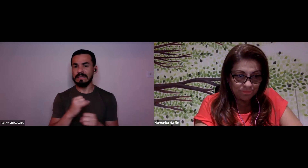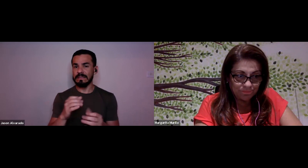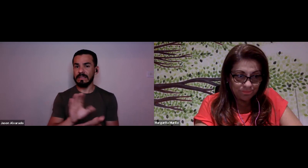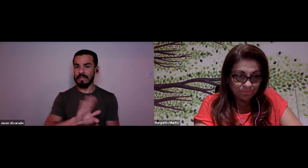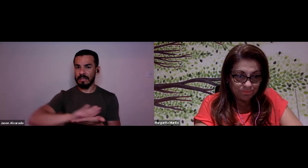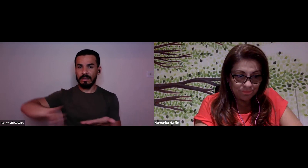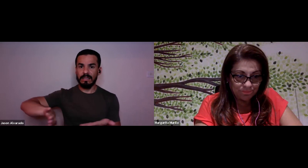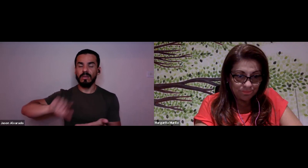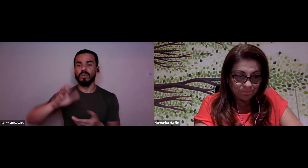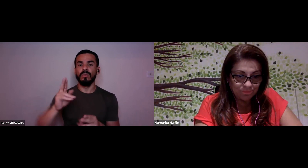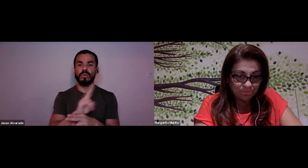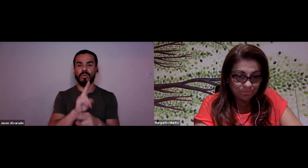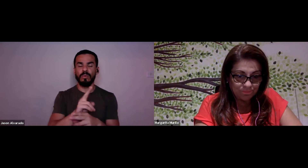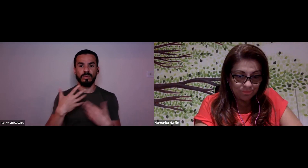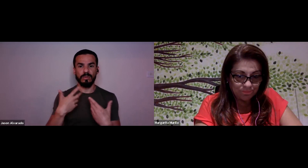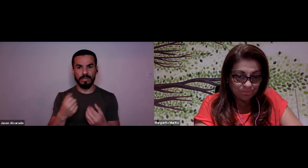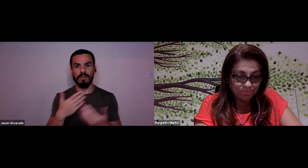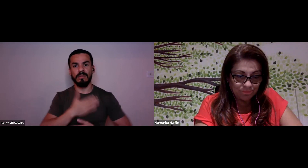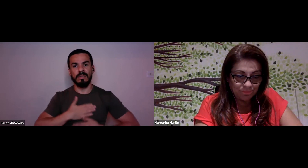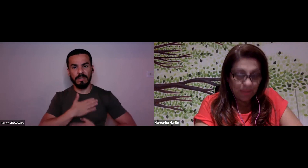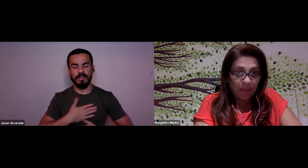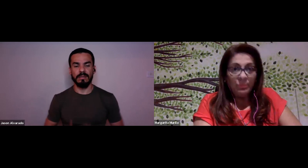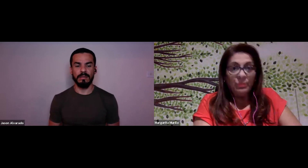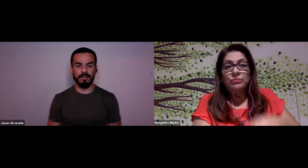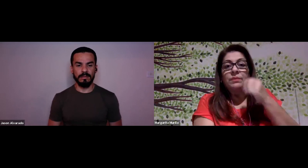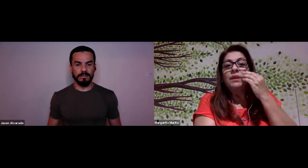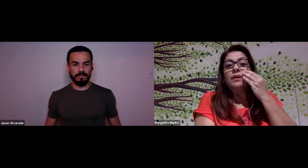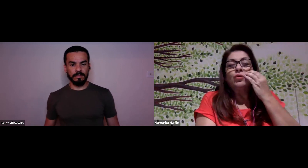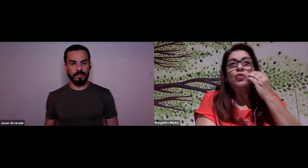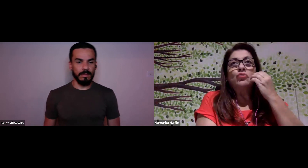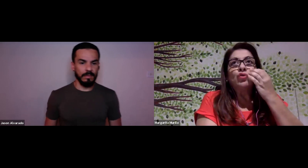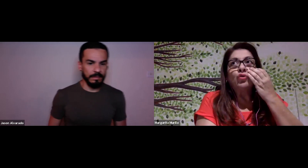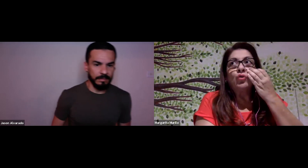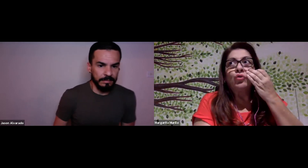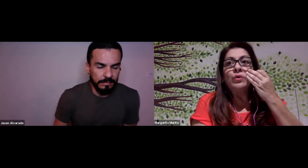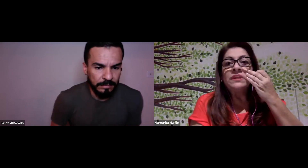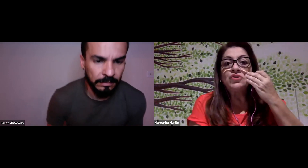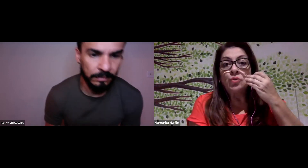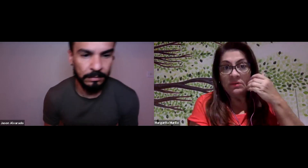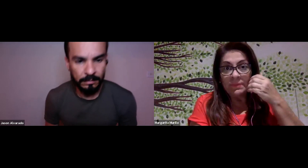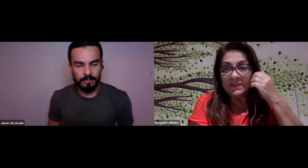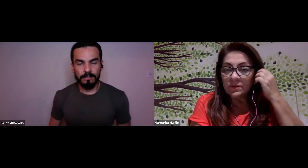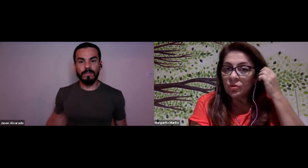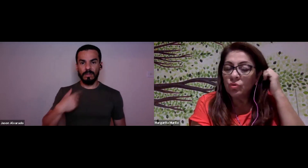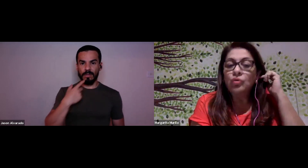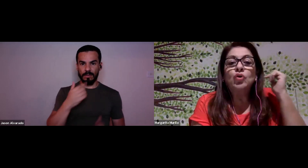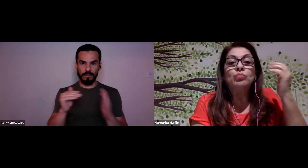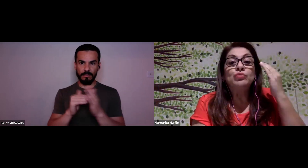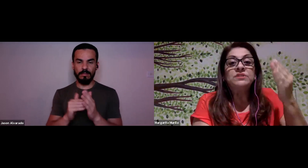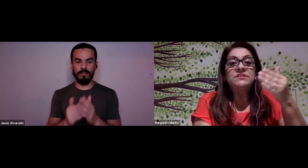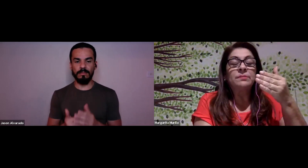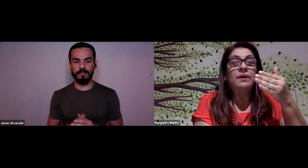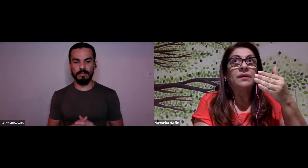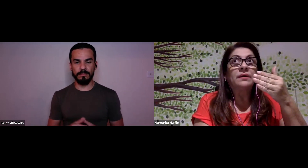su uso sano y recreativo Bueno lo lo he dicho y lo voy a repetir con